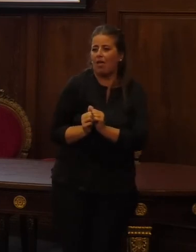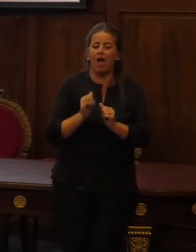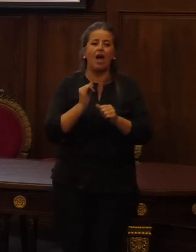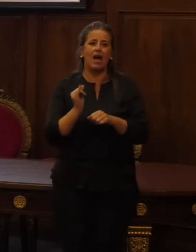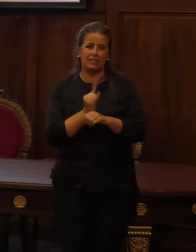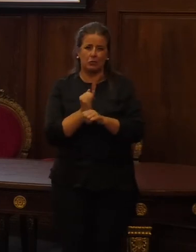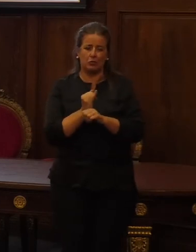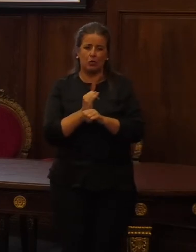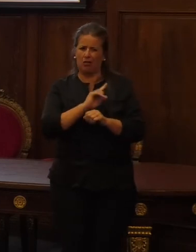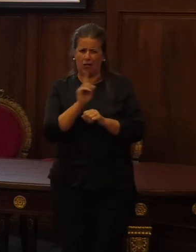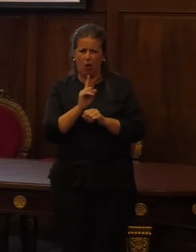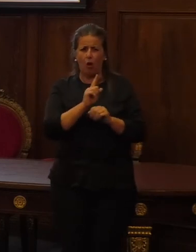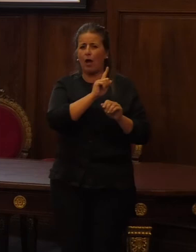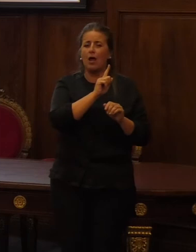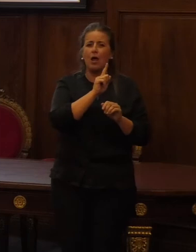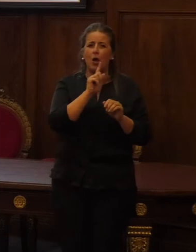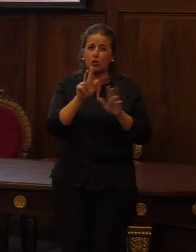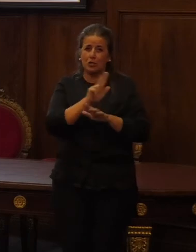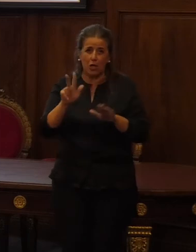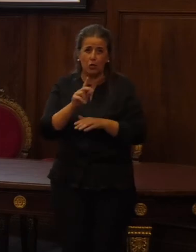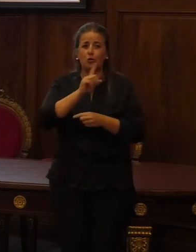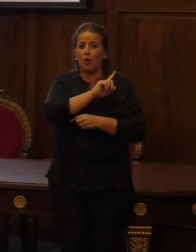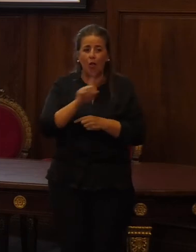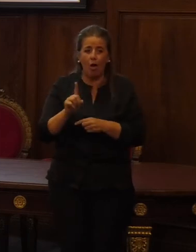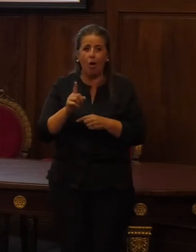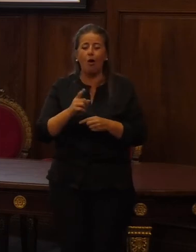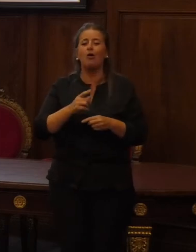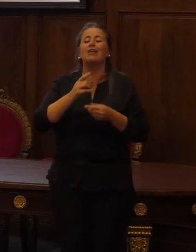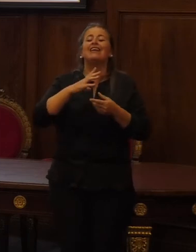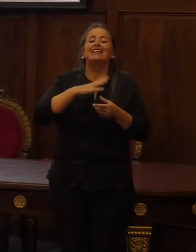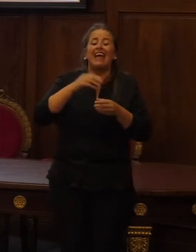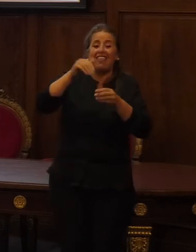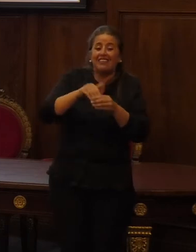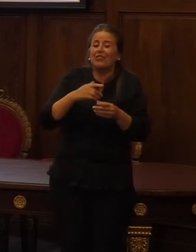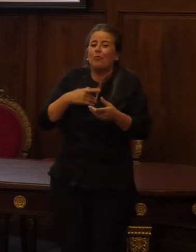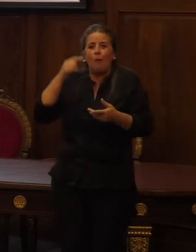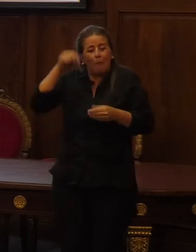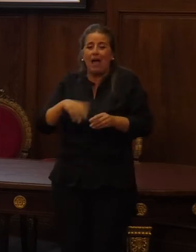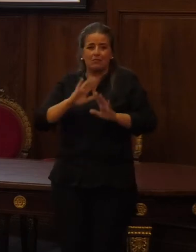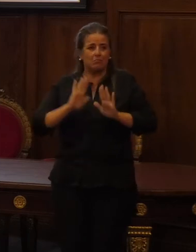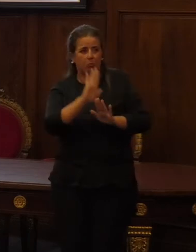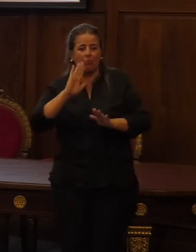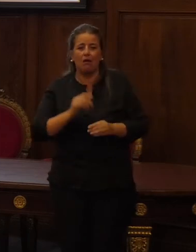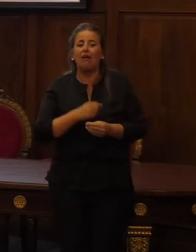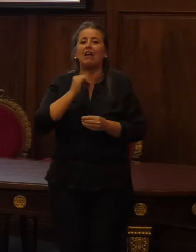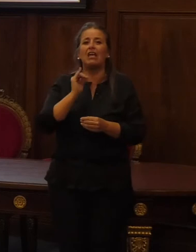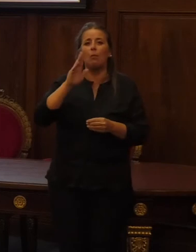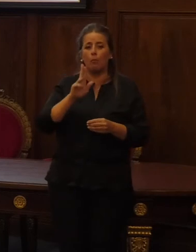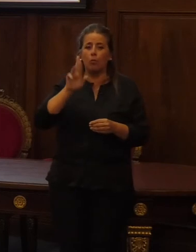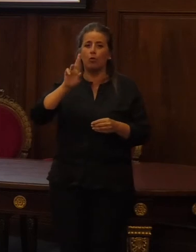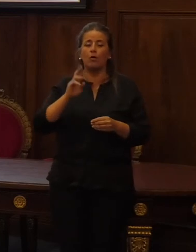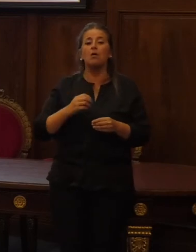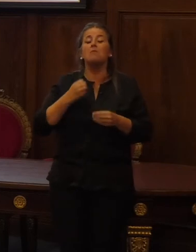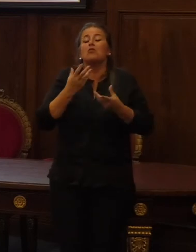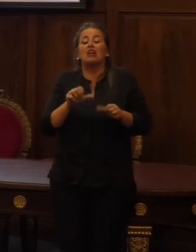producíamos. No era el plan 88, era el plan IPUR, porque lo que hacíamos predominantemente era